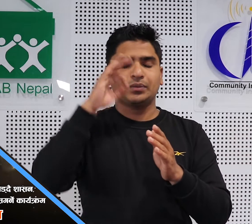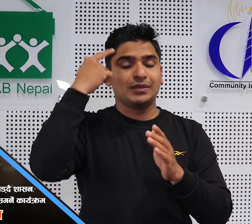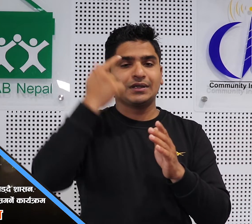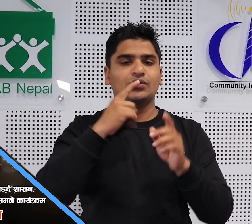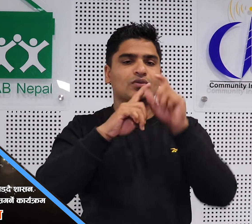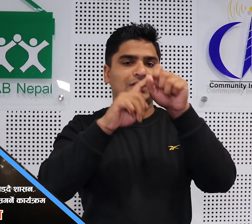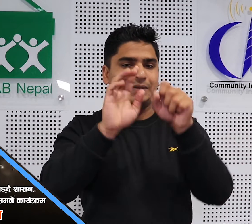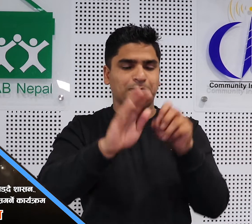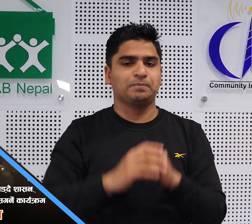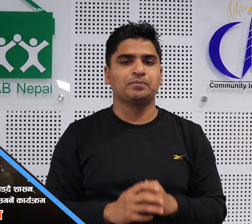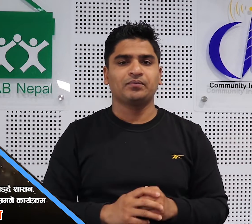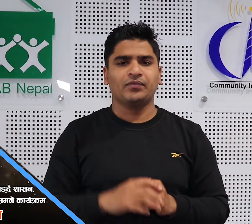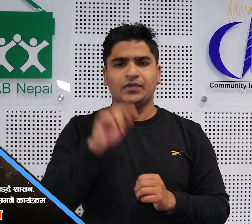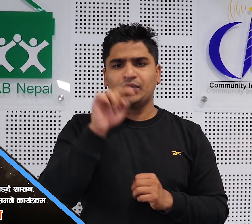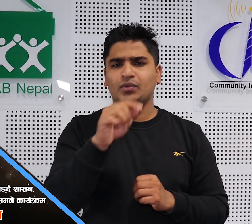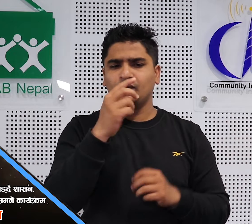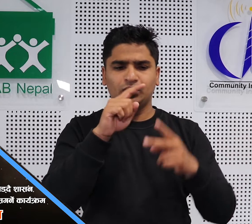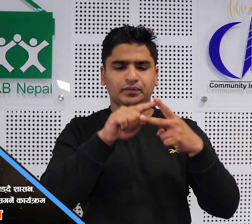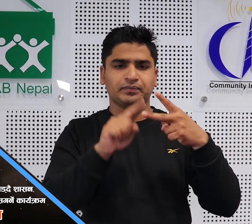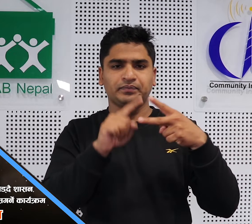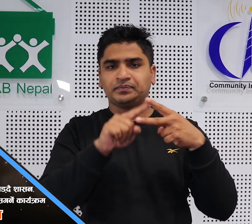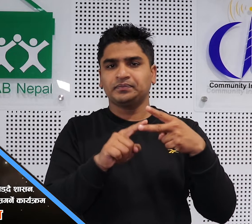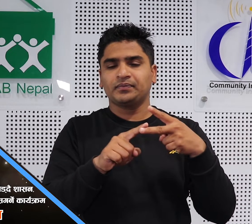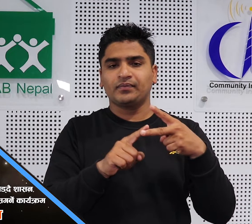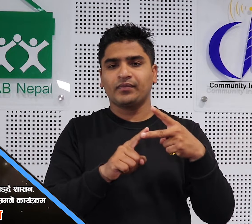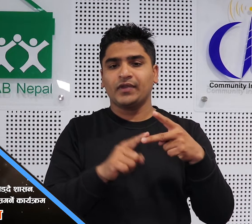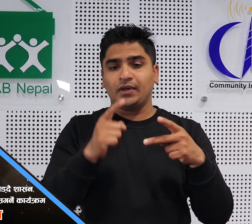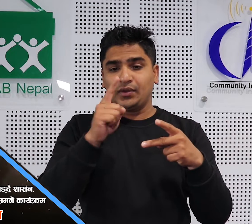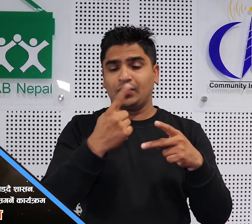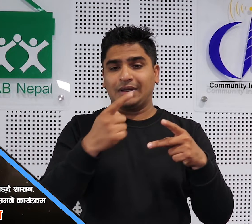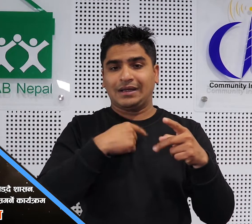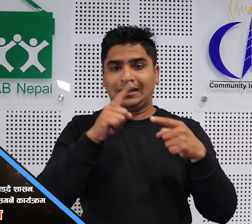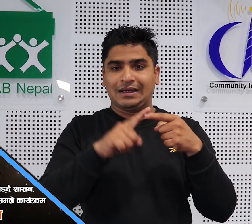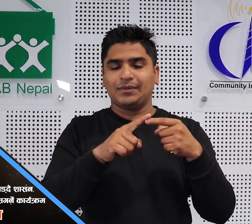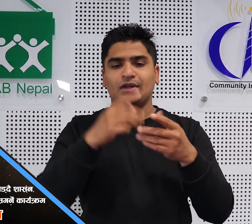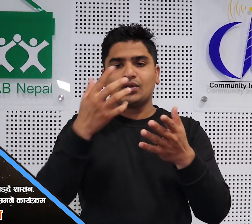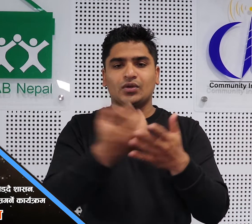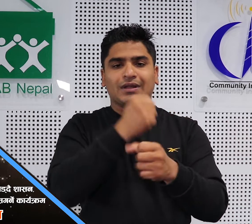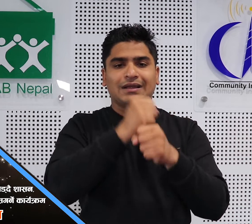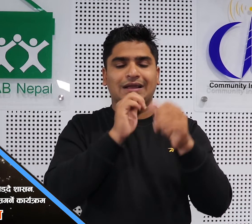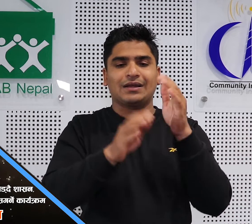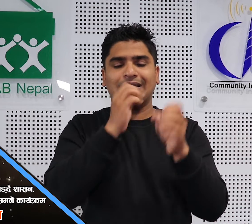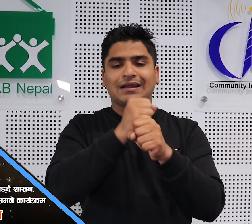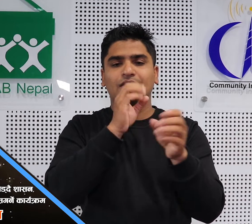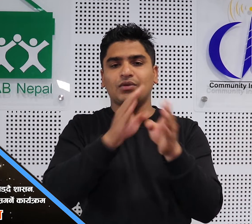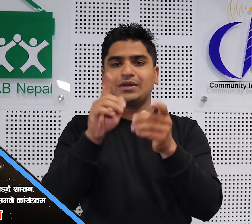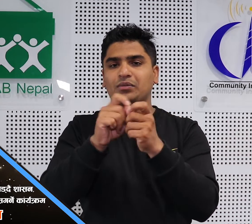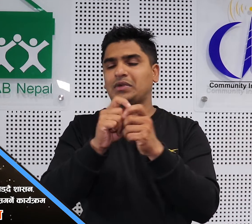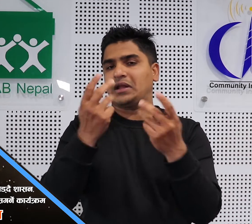यसको खासमा चाहिँ दुईटा कुरा, एउटा त हामीले संघीयता कार्यान्वयन गर्ने कार्ययोजना नै बनाएनौँ, त्यो कार्ययोजना बनाएर